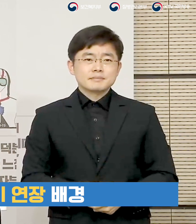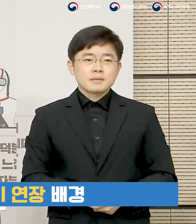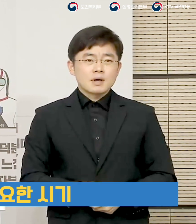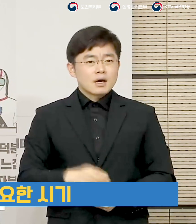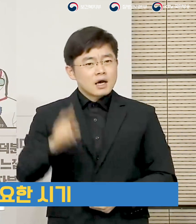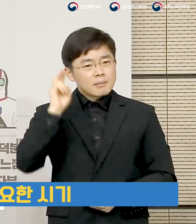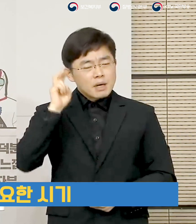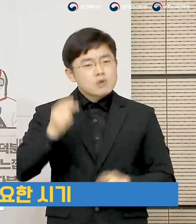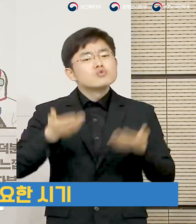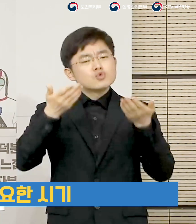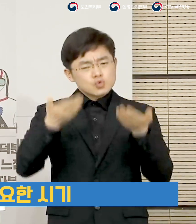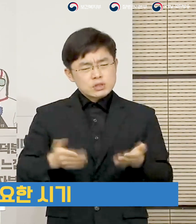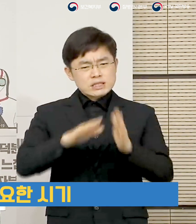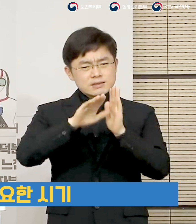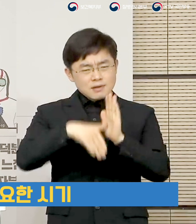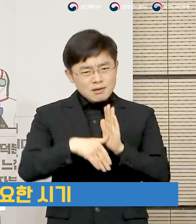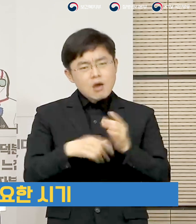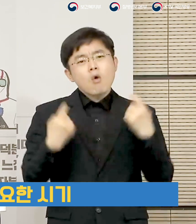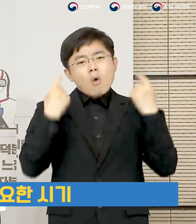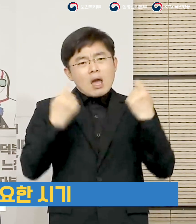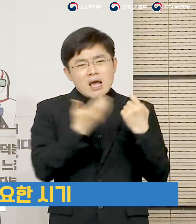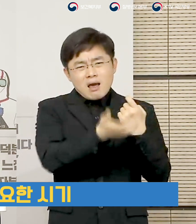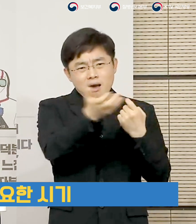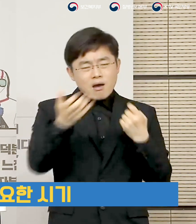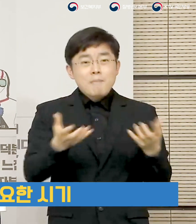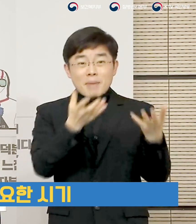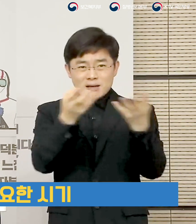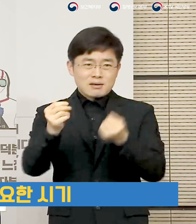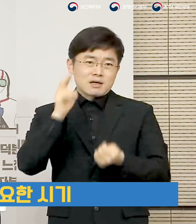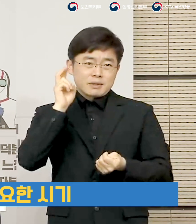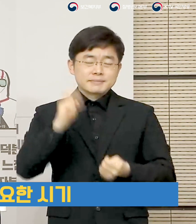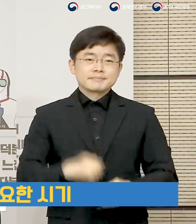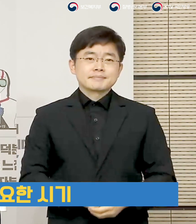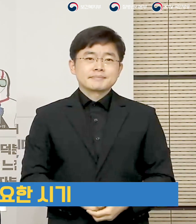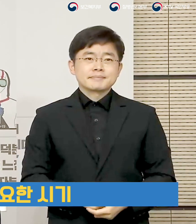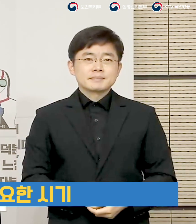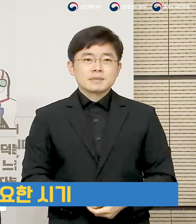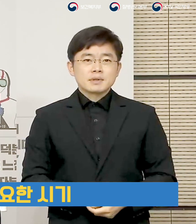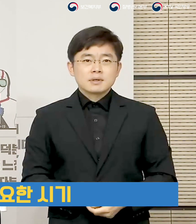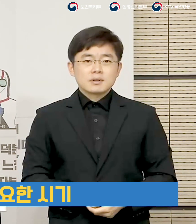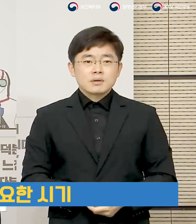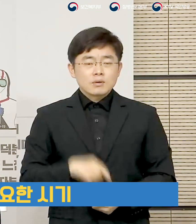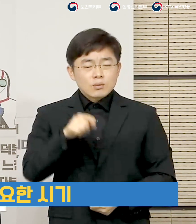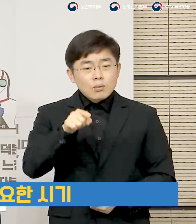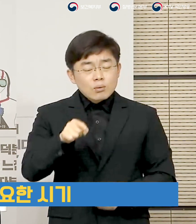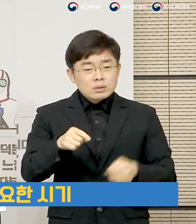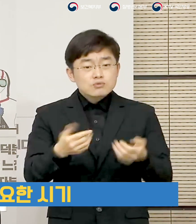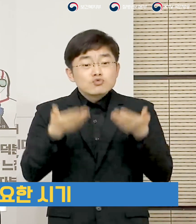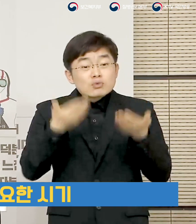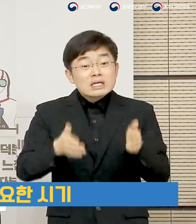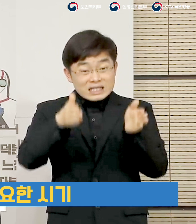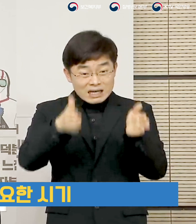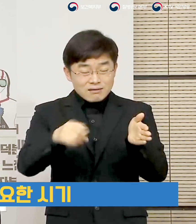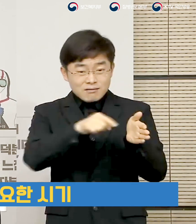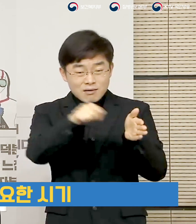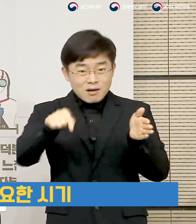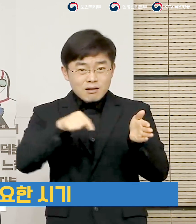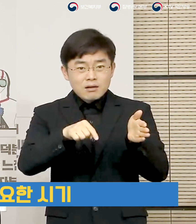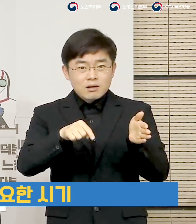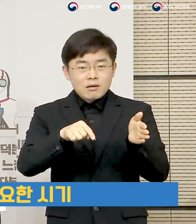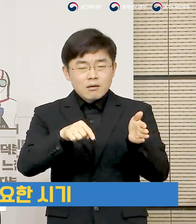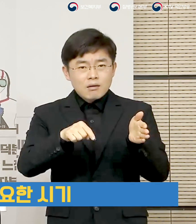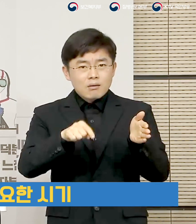따라서 저희들의 입장에서도 방역당국의 입장에서도 이 기간이 어떻게 잘 관리가 되느냐 또 국민들께서